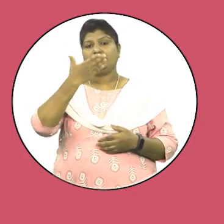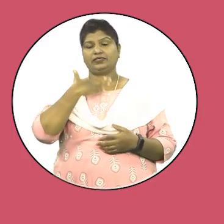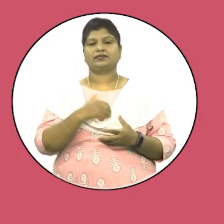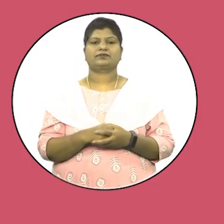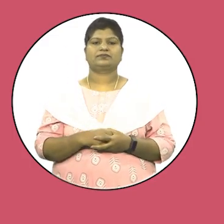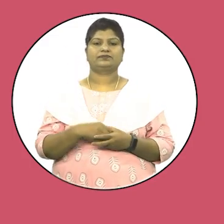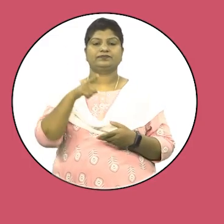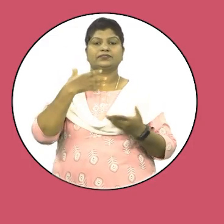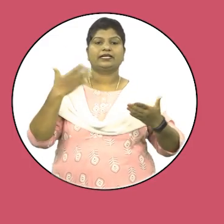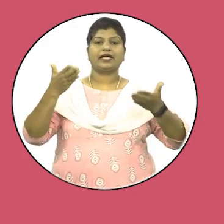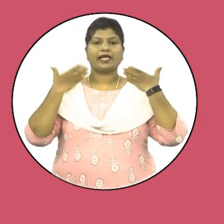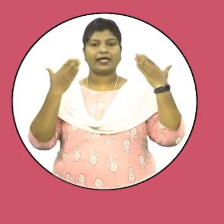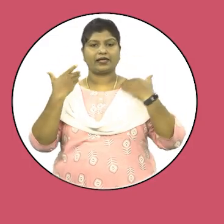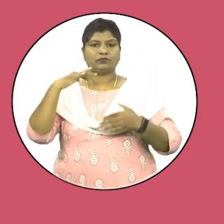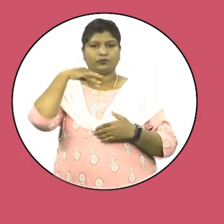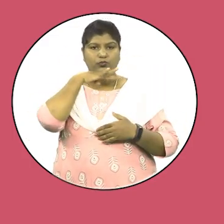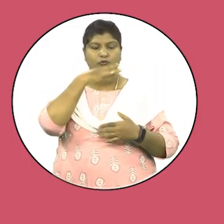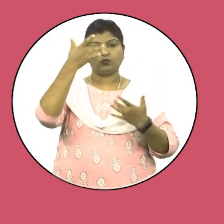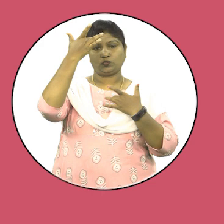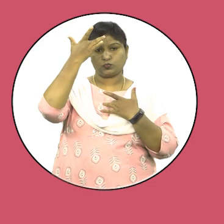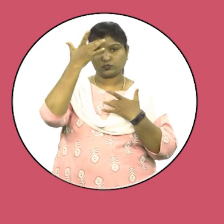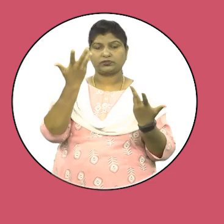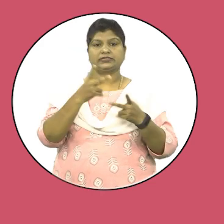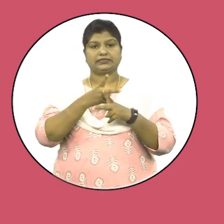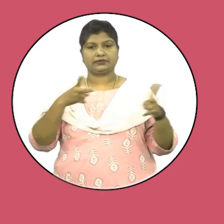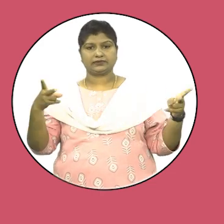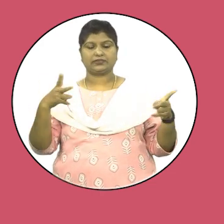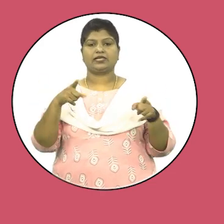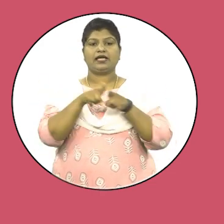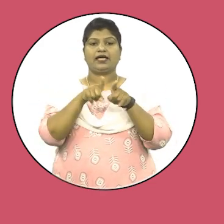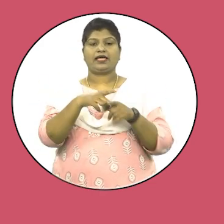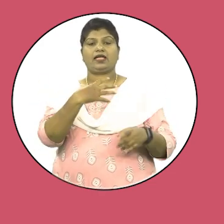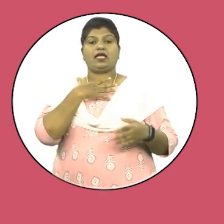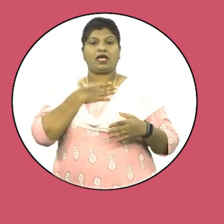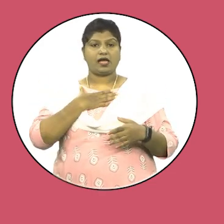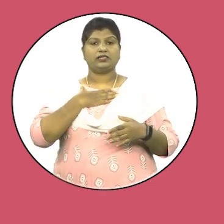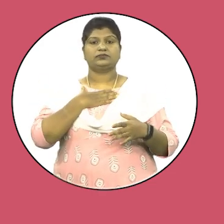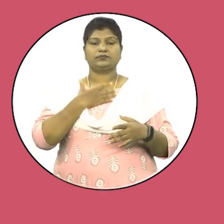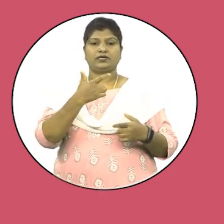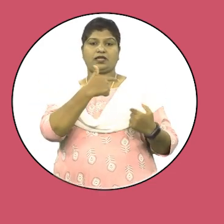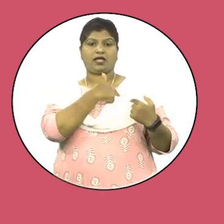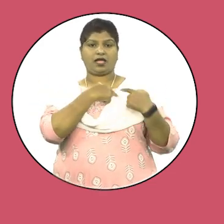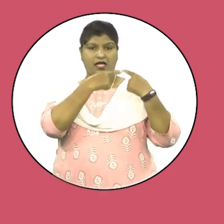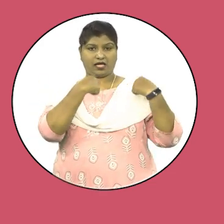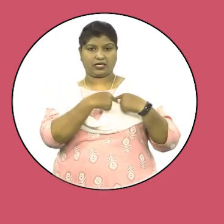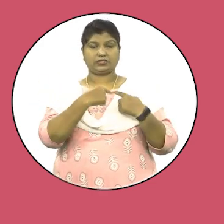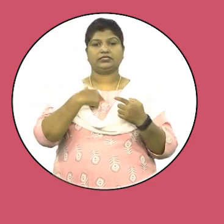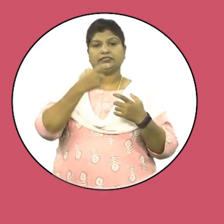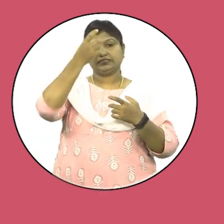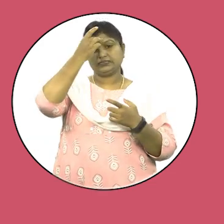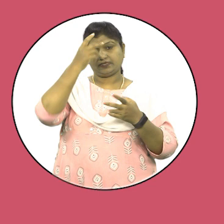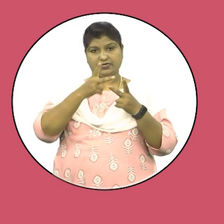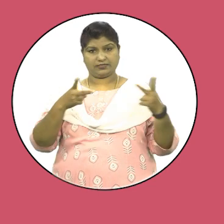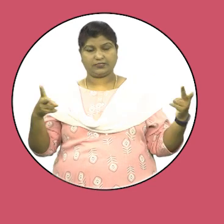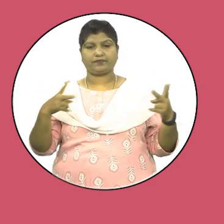वायु प्रदूषण से अस्थमा, हृदय रोग और कैंसर जैसी बीमारियां होती